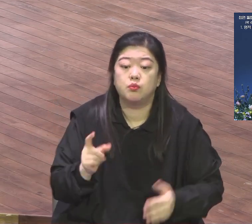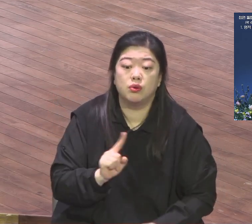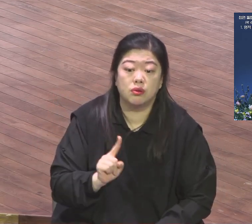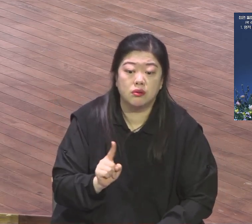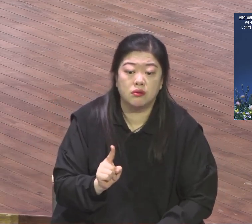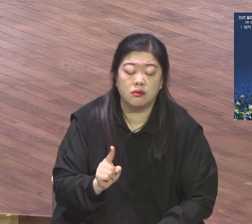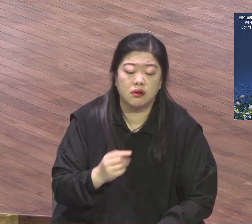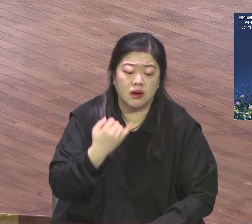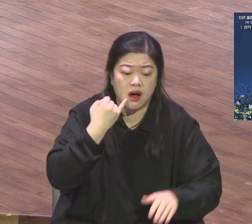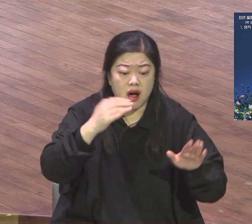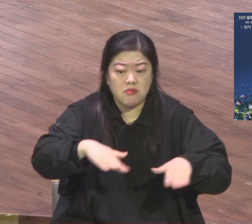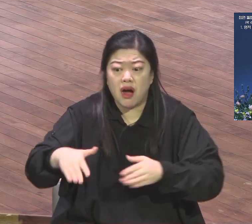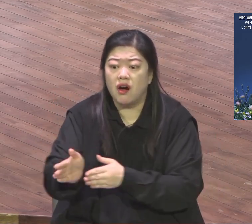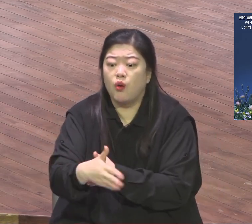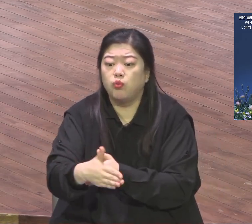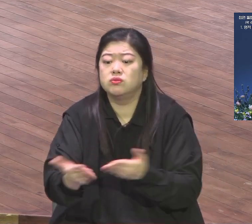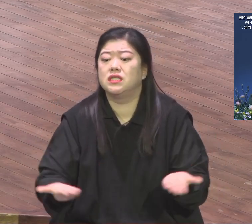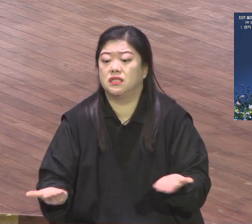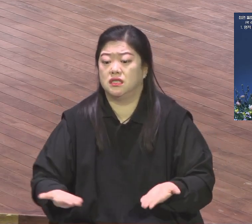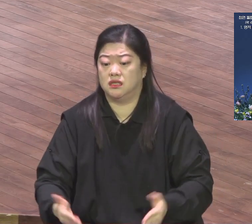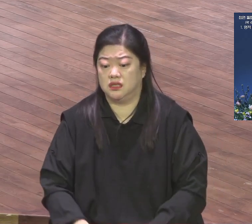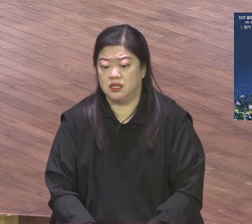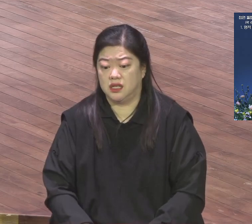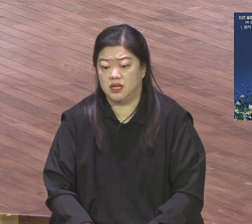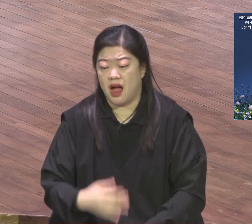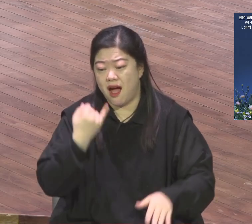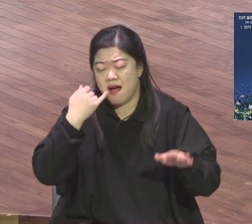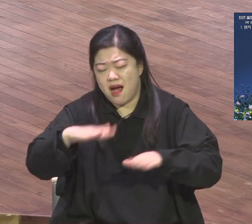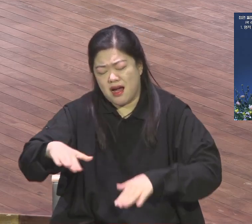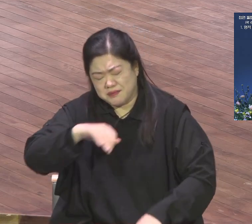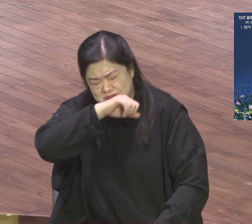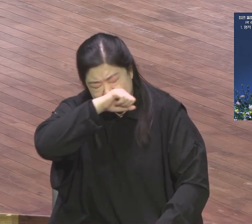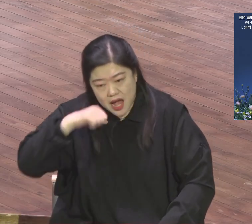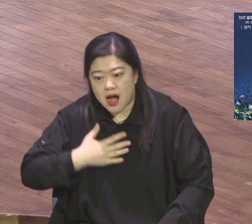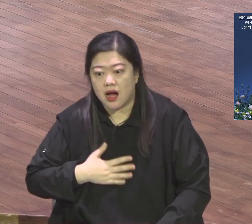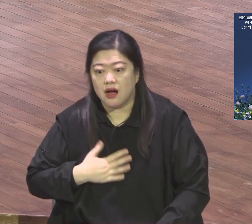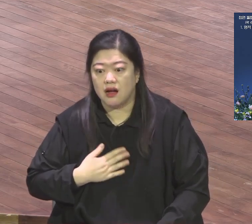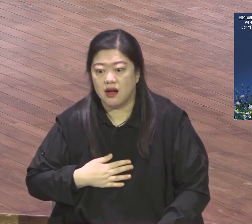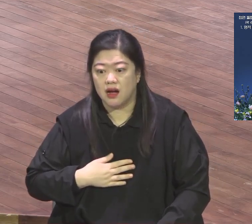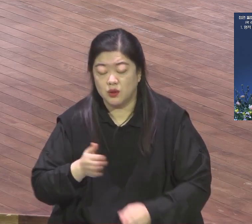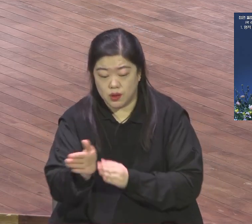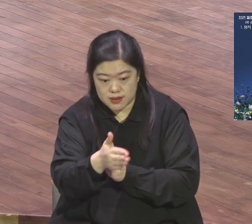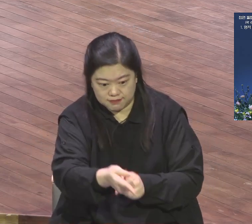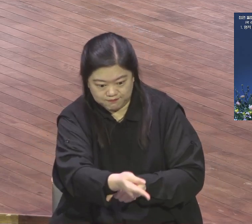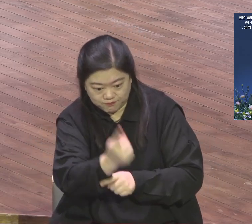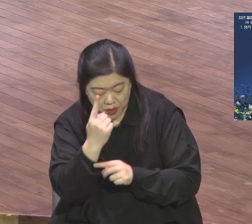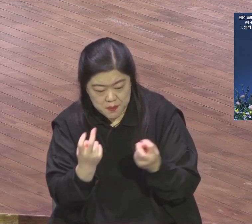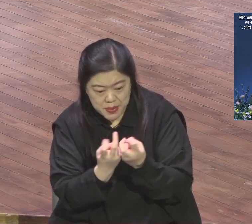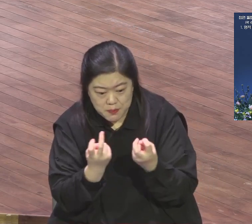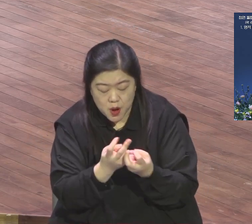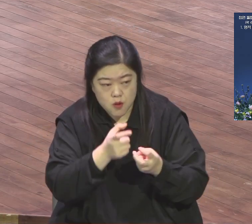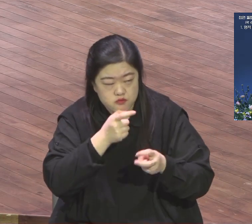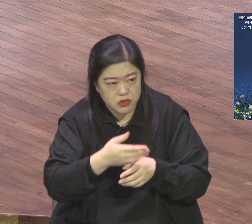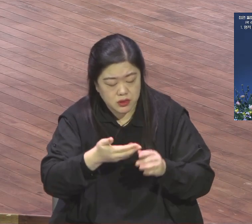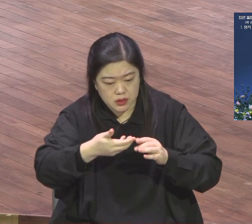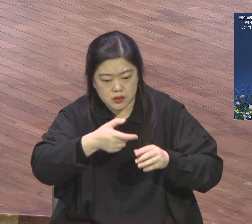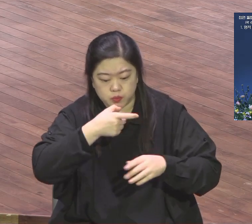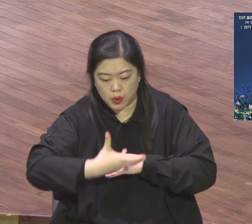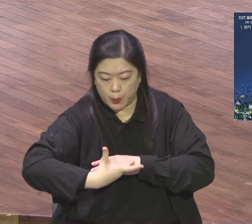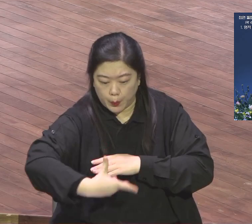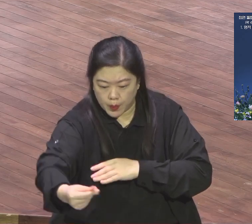정도 갈릴리에서 자라기 때문에 얼마나 잘하겠어요. 예정한 건 다 본인들 해결해요. 누구